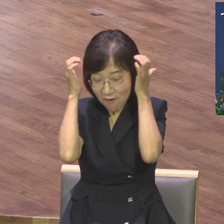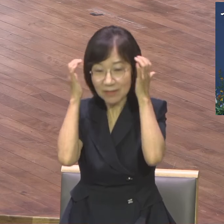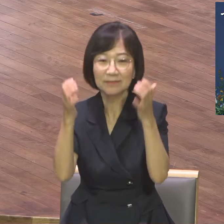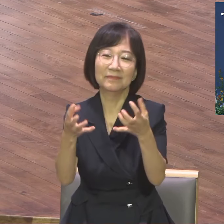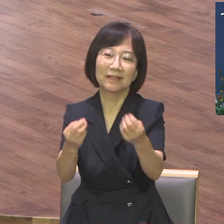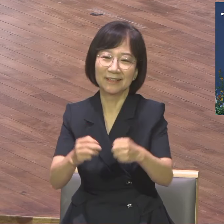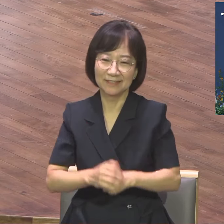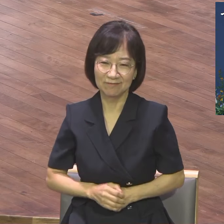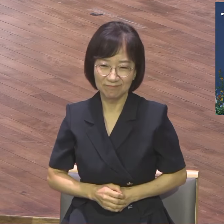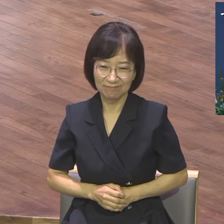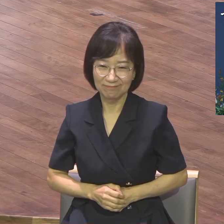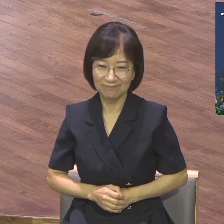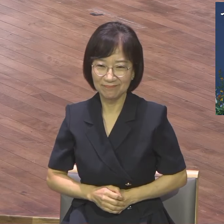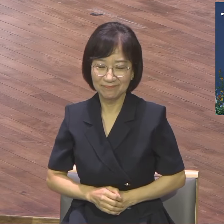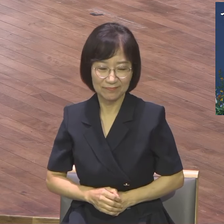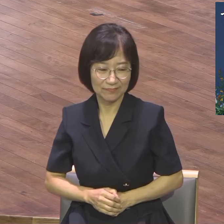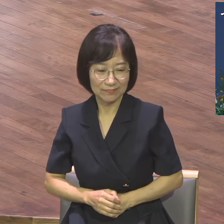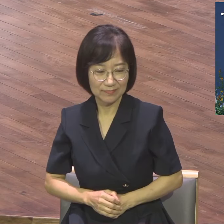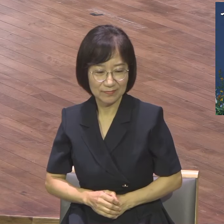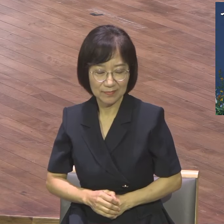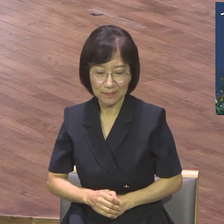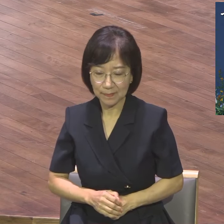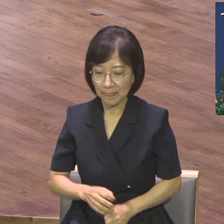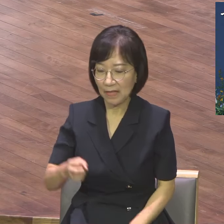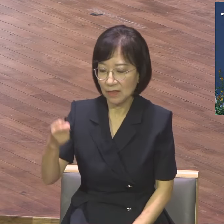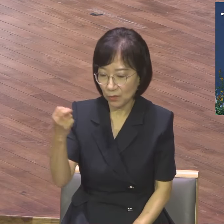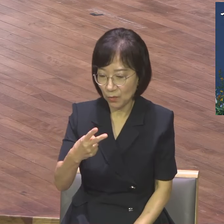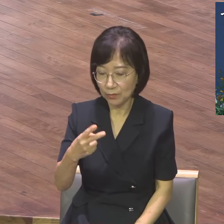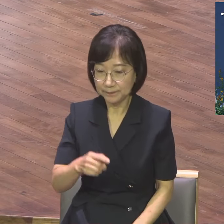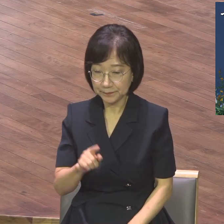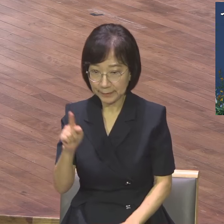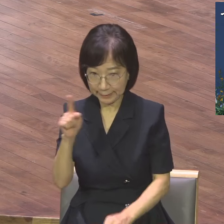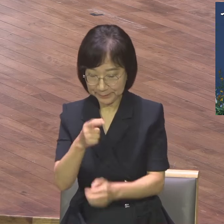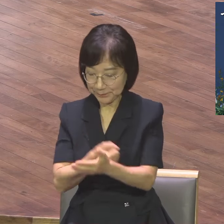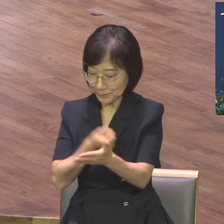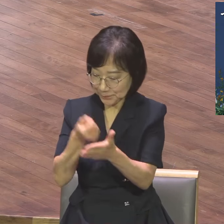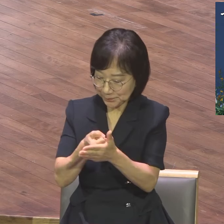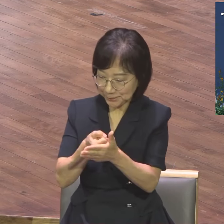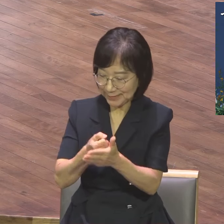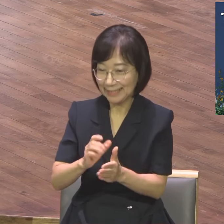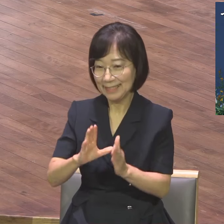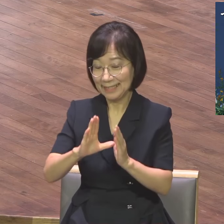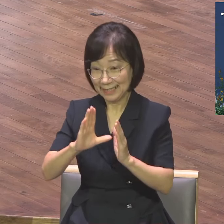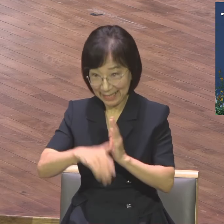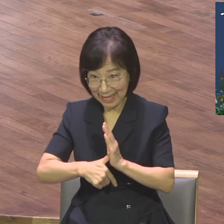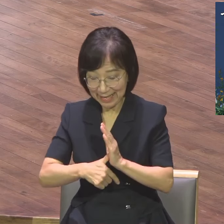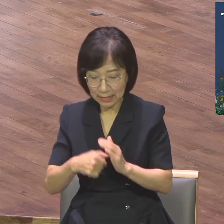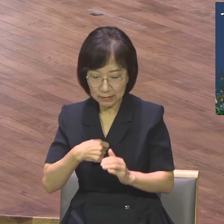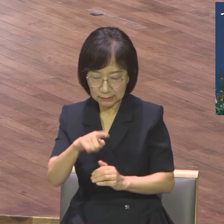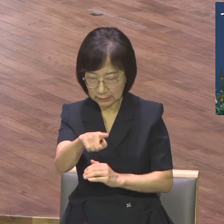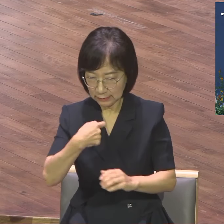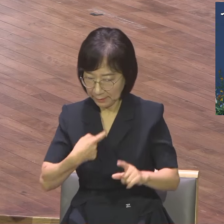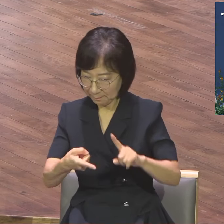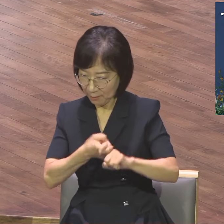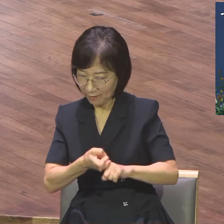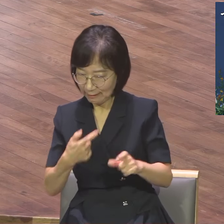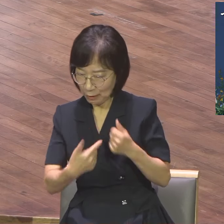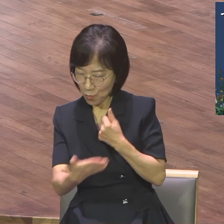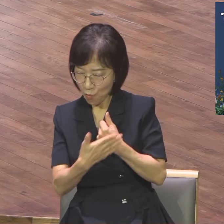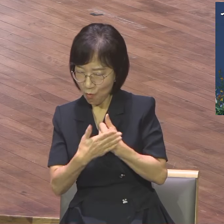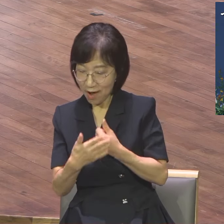경우가 발생하기도 합니다. 또 어떤 결정을 내릴 때에 자기 편에 들어줄